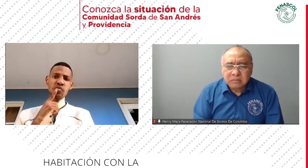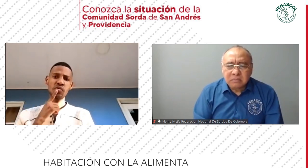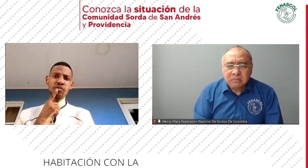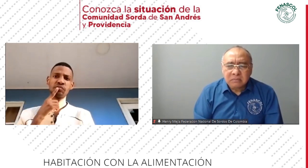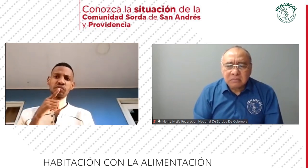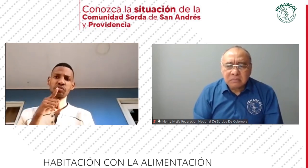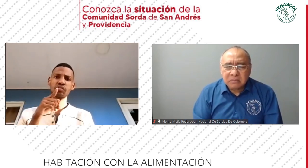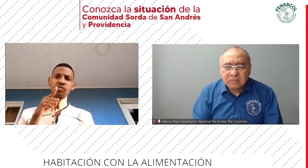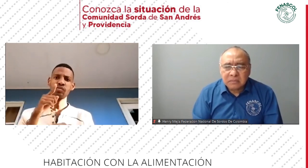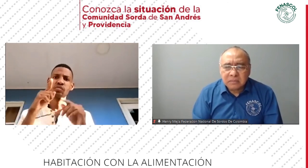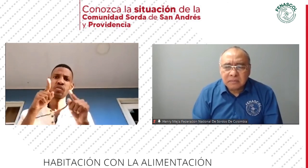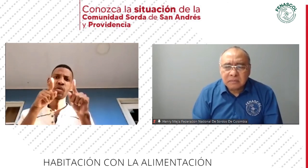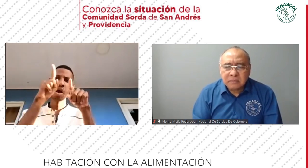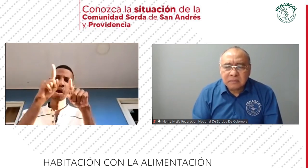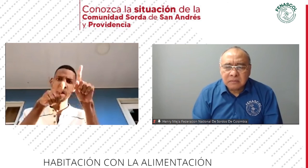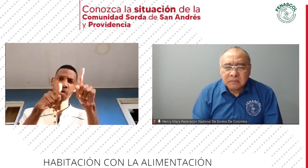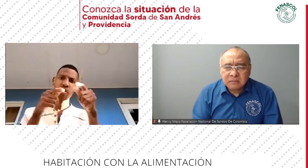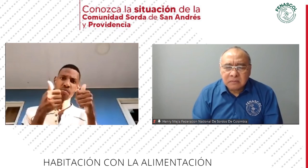alimentación